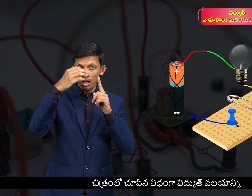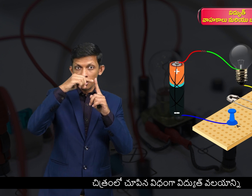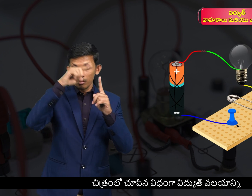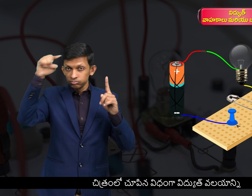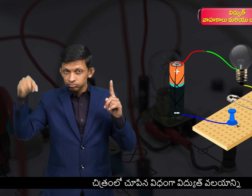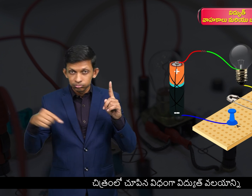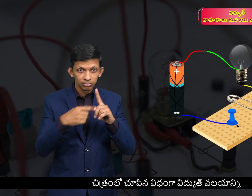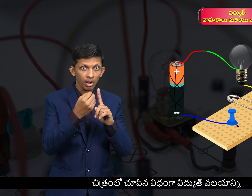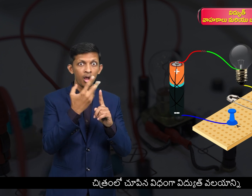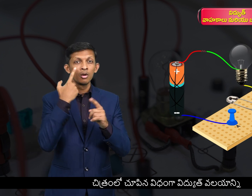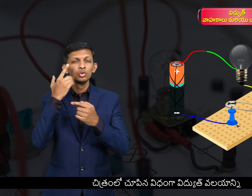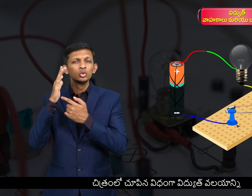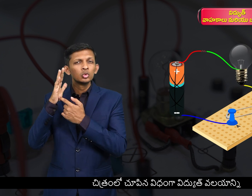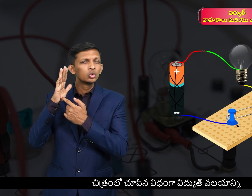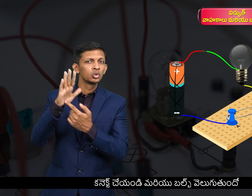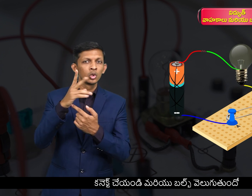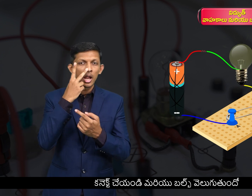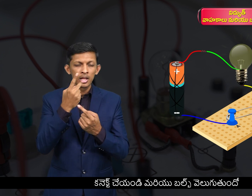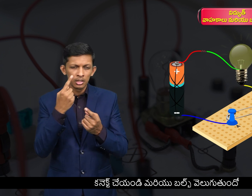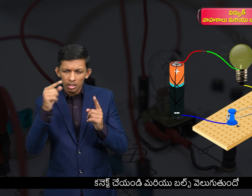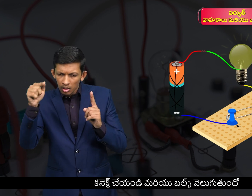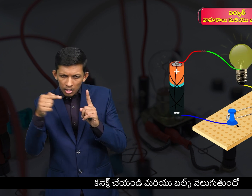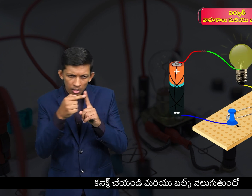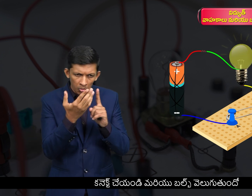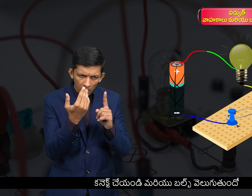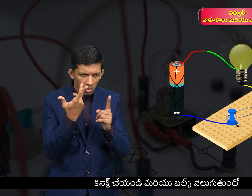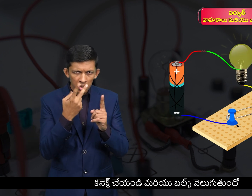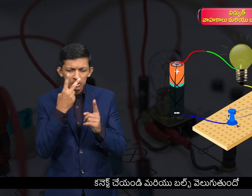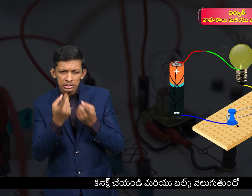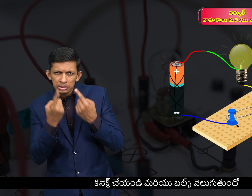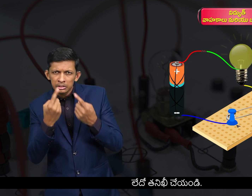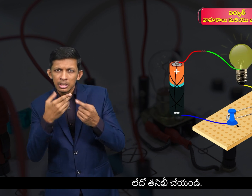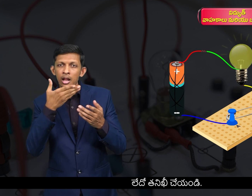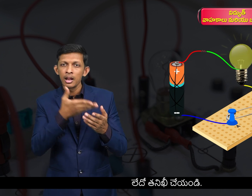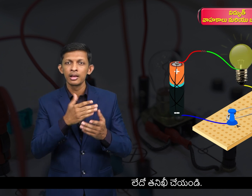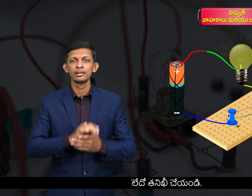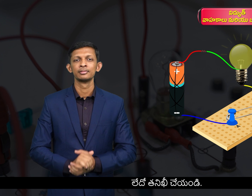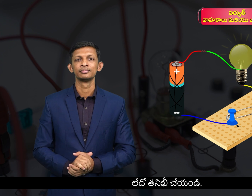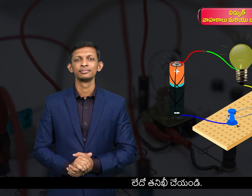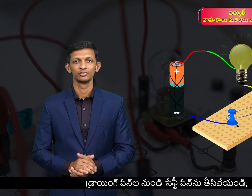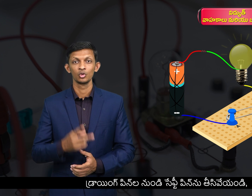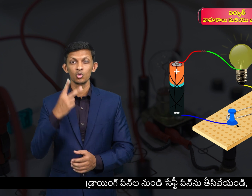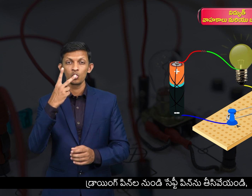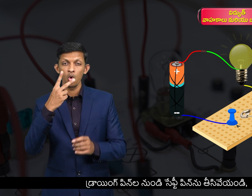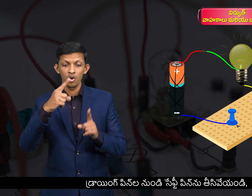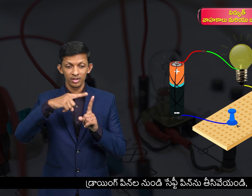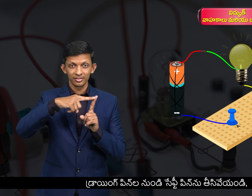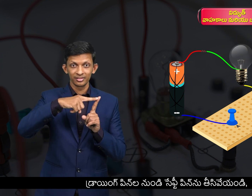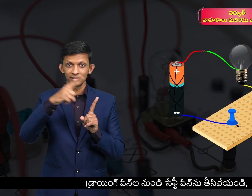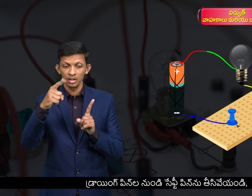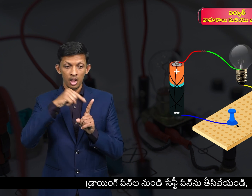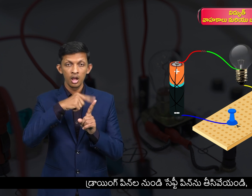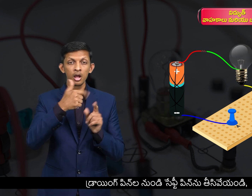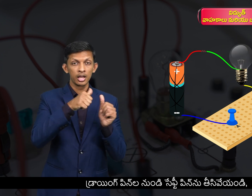చిత్రంలో చూపిన విధంగా విద్యుత్ వలయాన్ని కనెక్ట్ చేయండి మరియు బల్బు వెలుగుతుందో లేదో తనిఖీ చేయండి. డ్రాయింగ్ పిన్ల